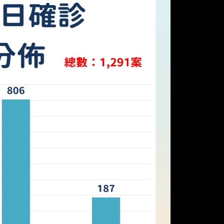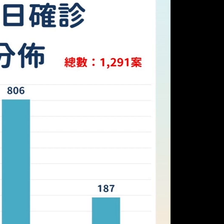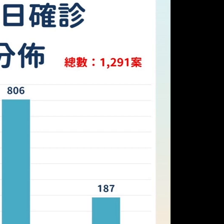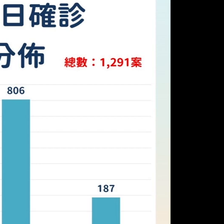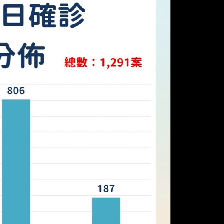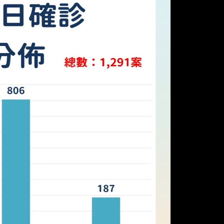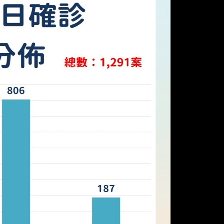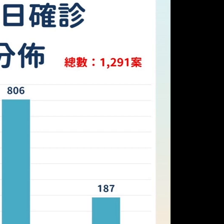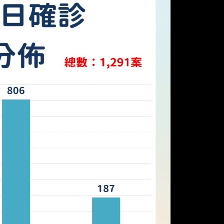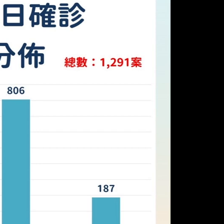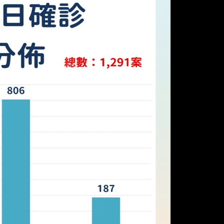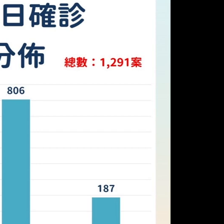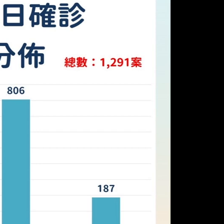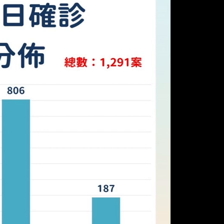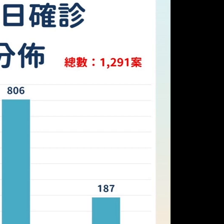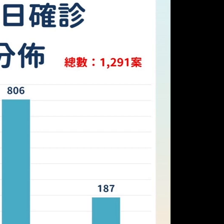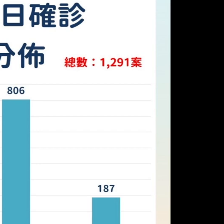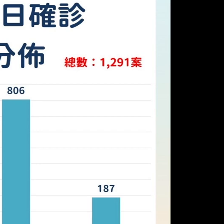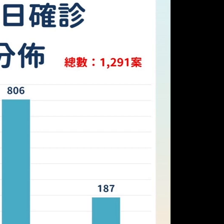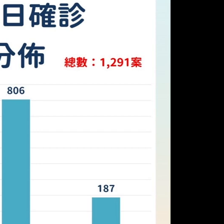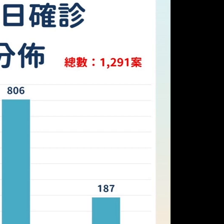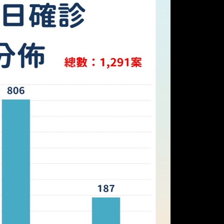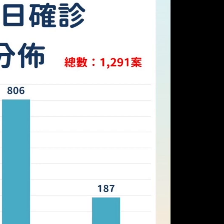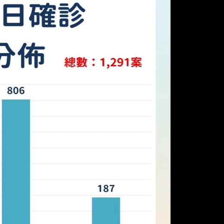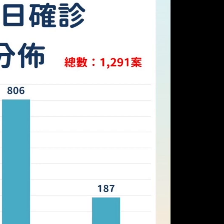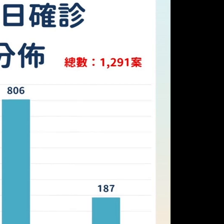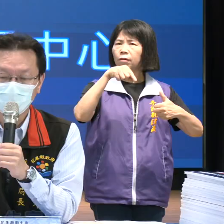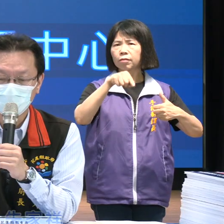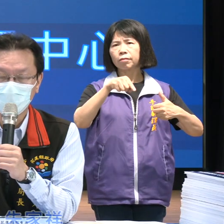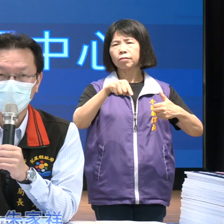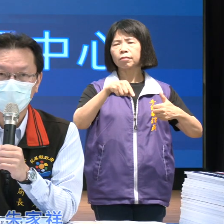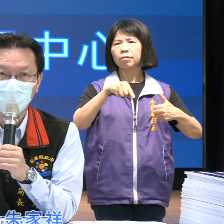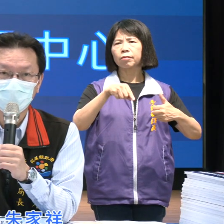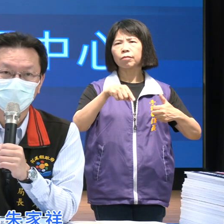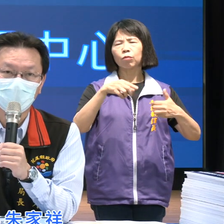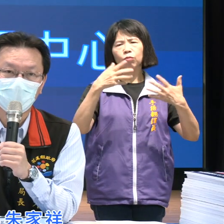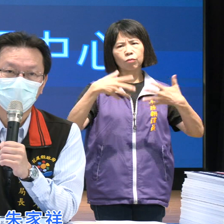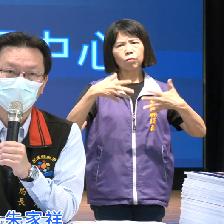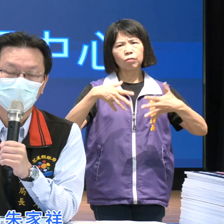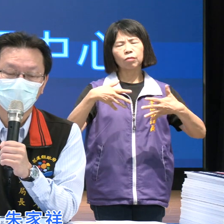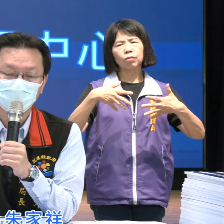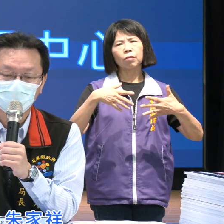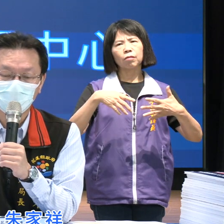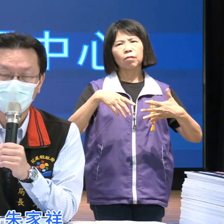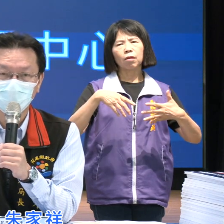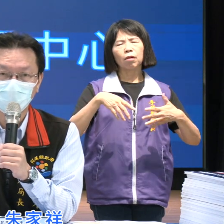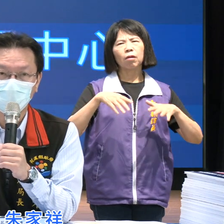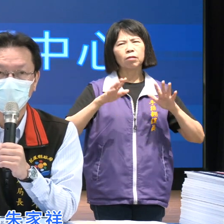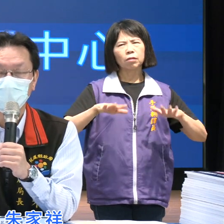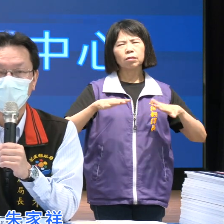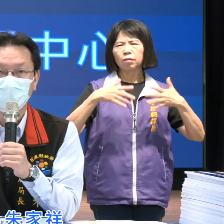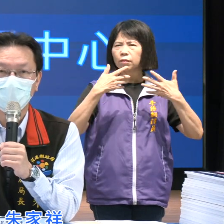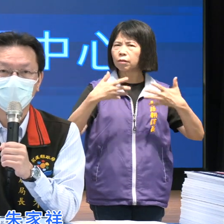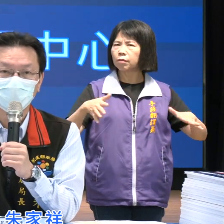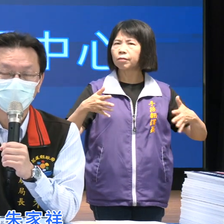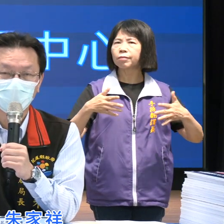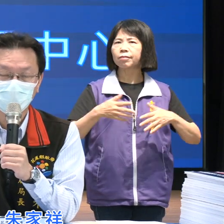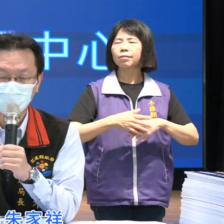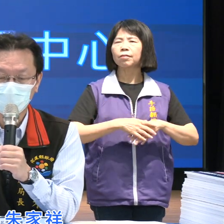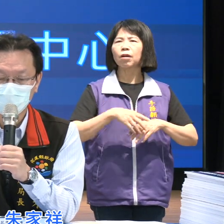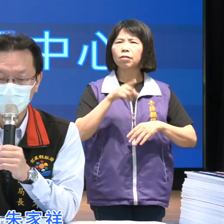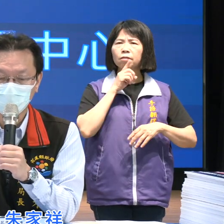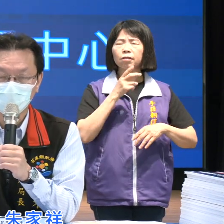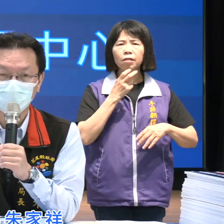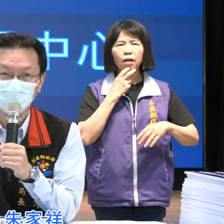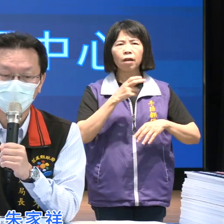感染的几率。 这个视讯课程啊，那这样的一个议题一直在我们现在很多的中央